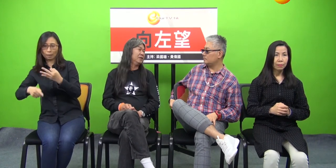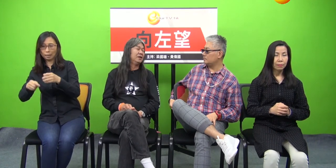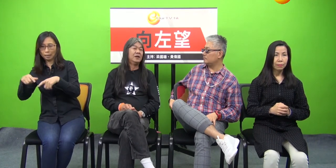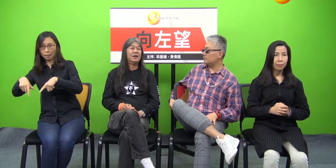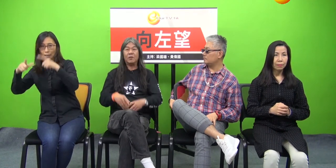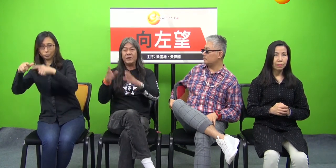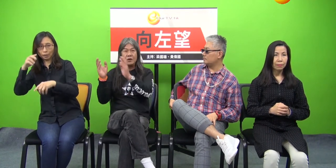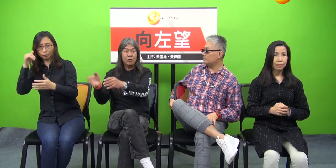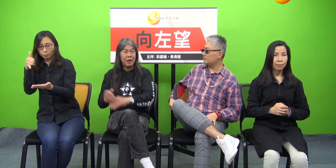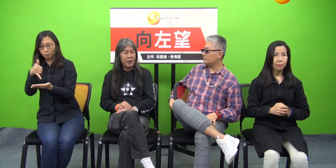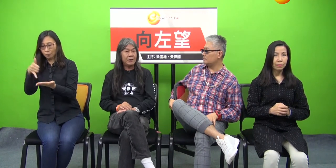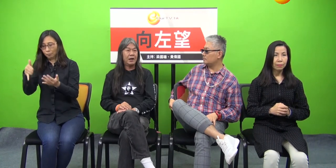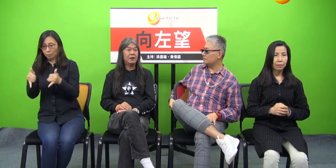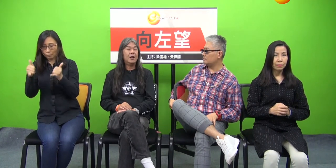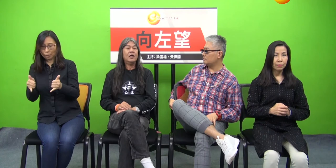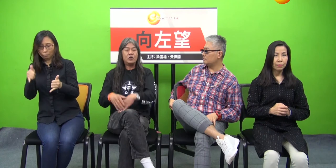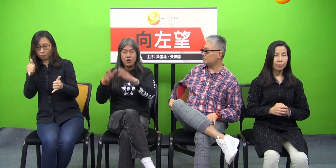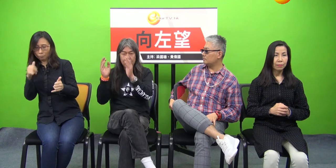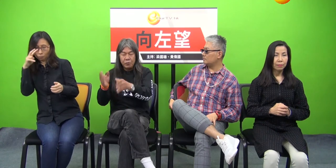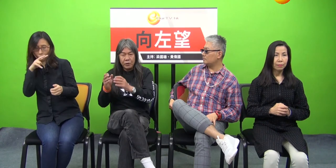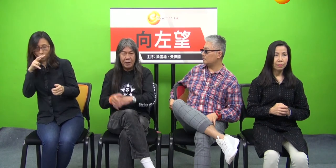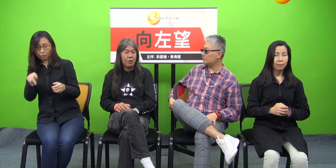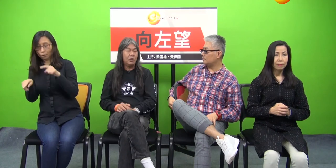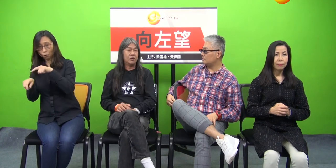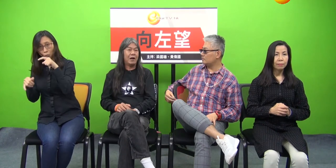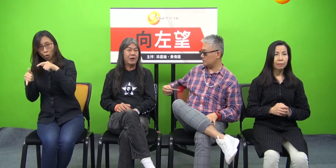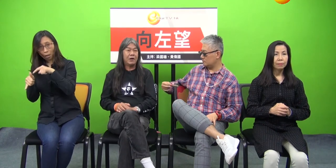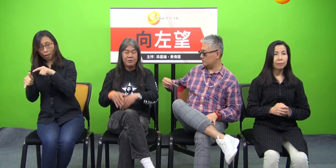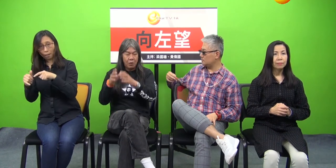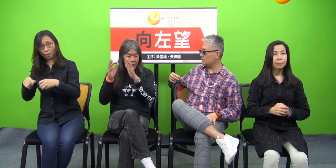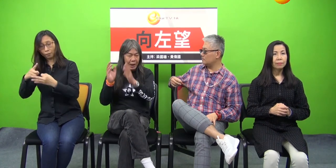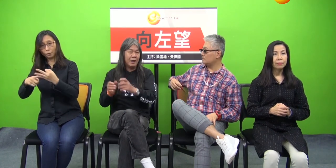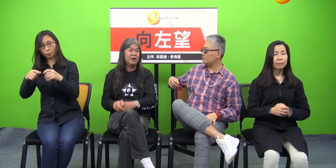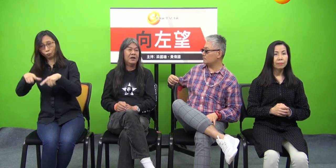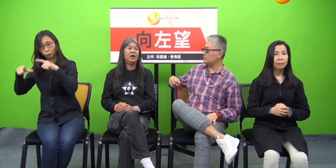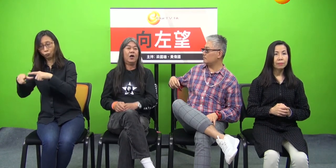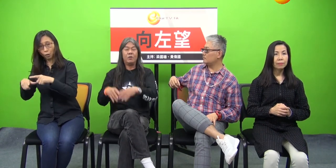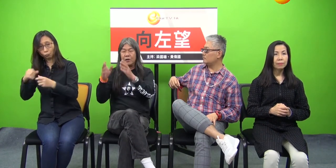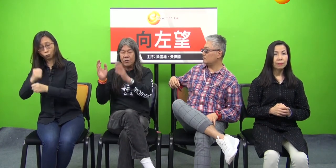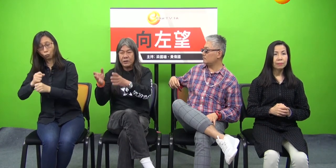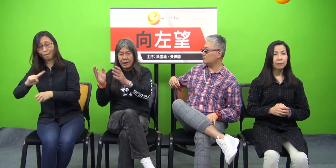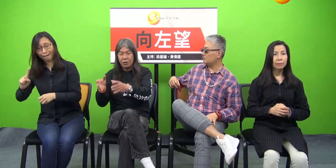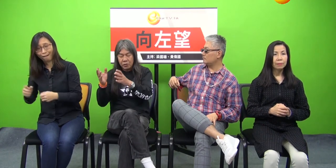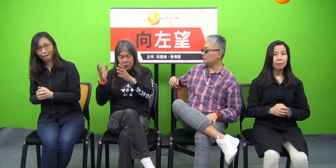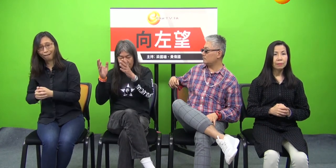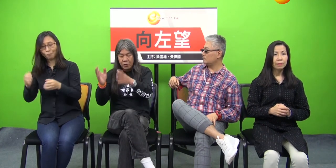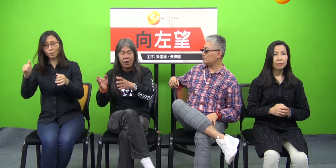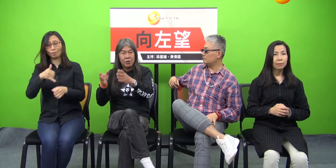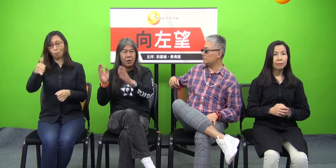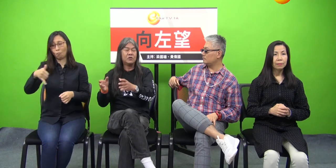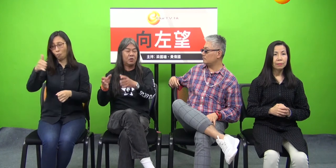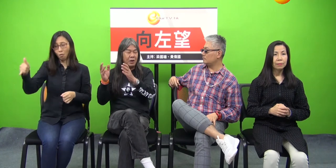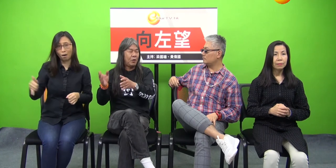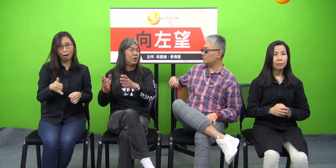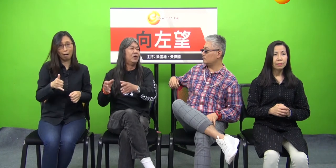事。林鄭做嘅咩就係專門走去做交際花，周圍行去為共產黨將香